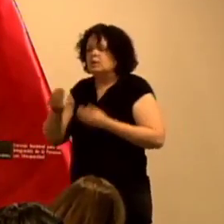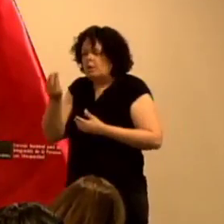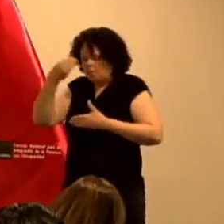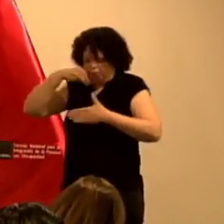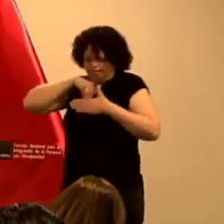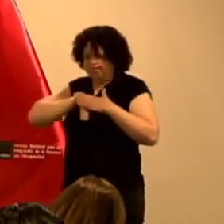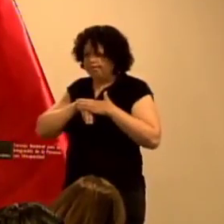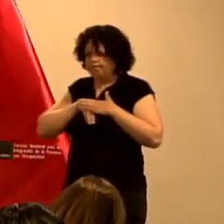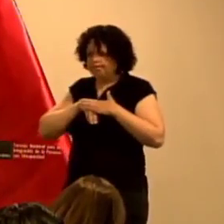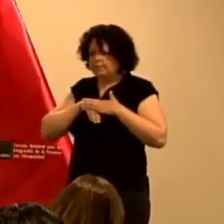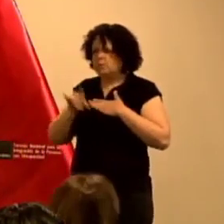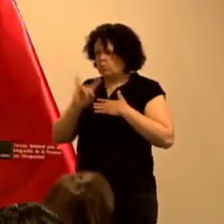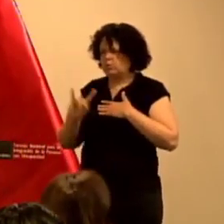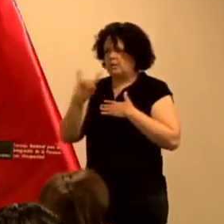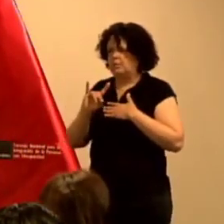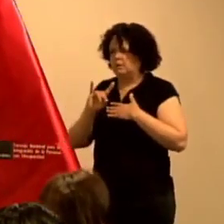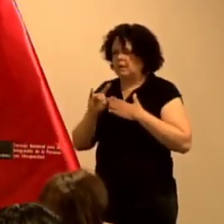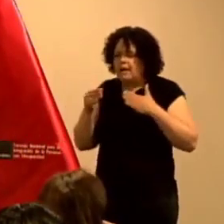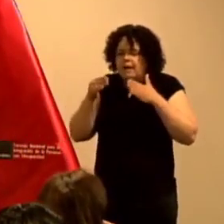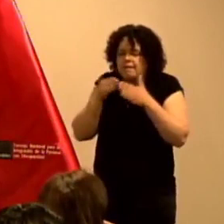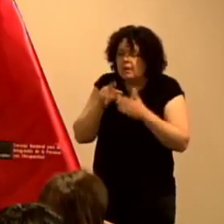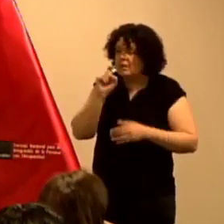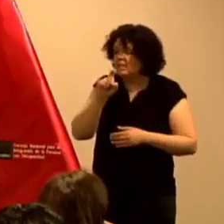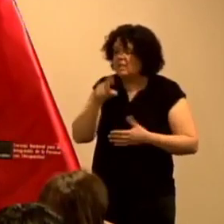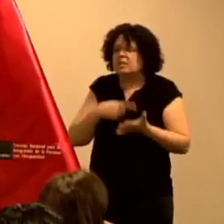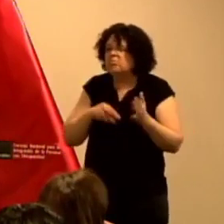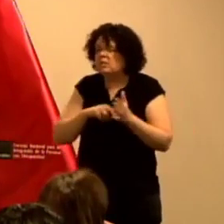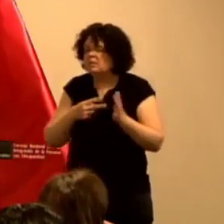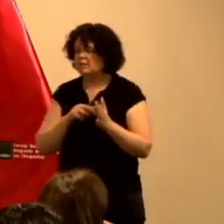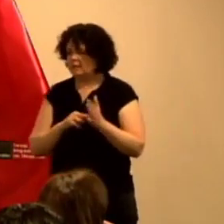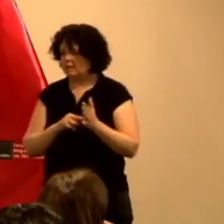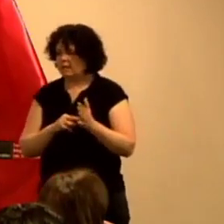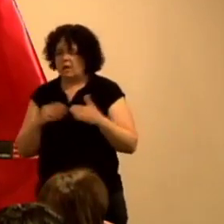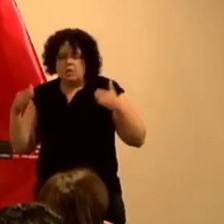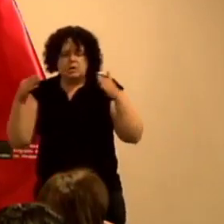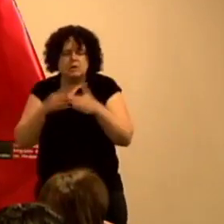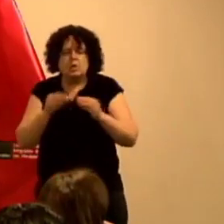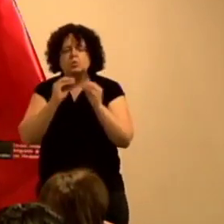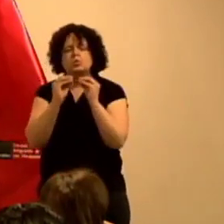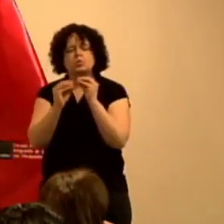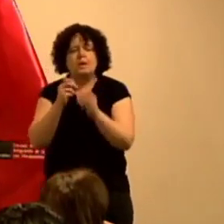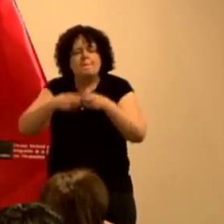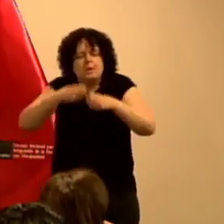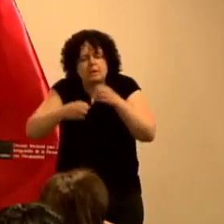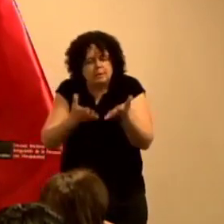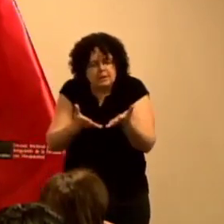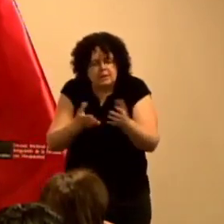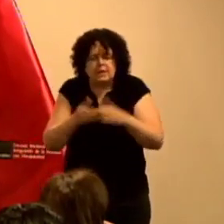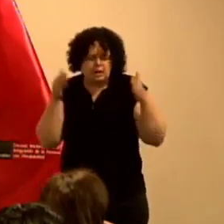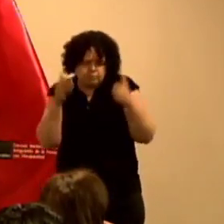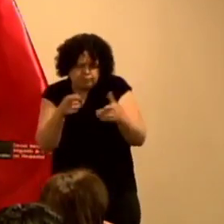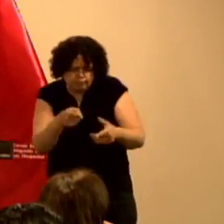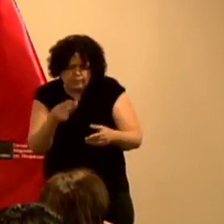implementando, ¿cierto? Entendemos por enfoque de necesidades al enfoque orientado a solucionar problemas específicos que merecen